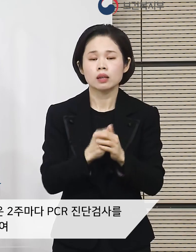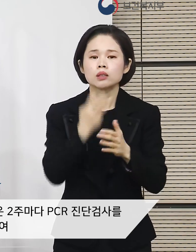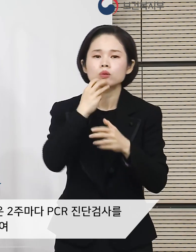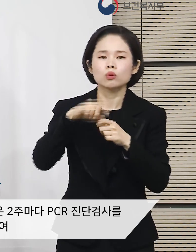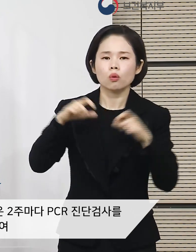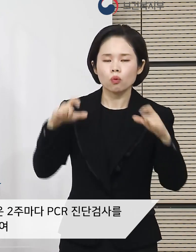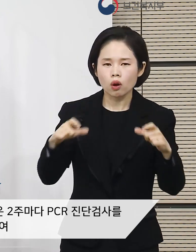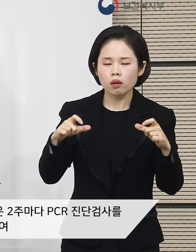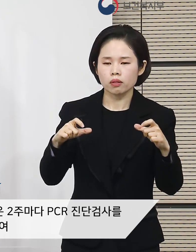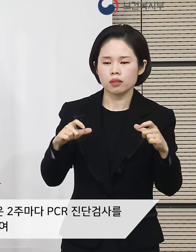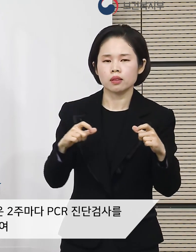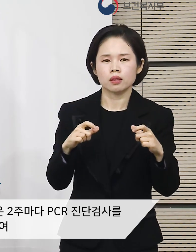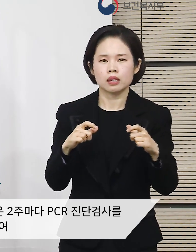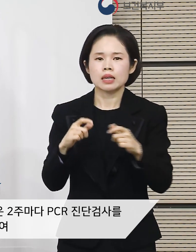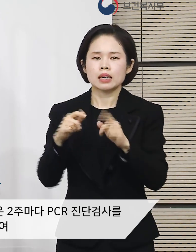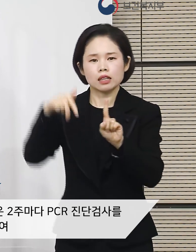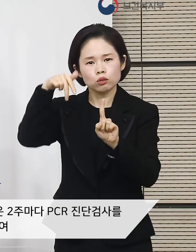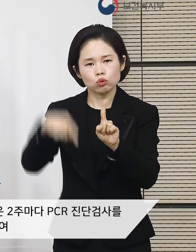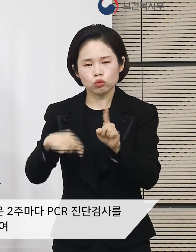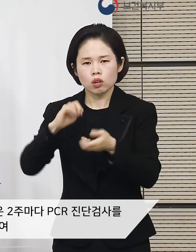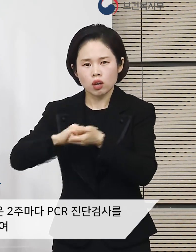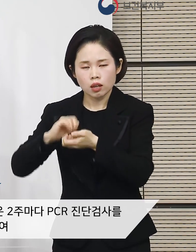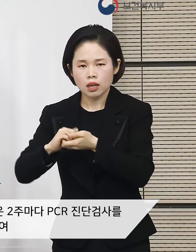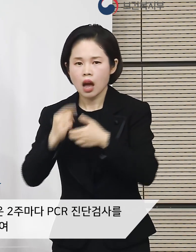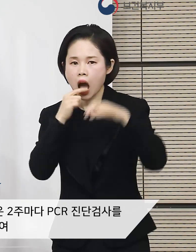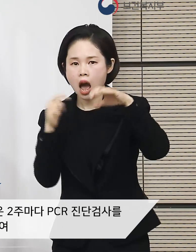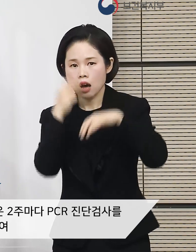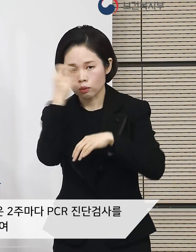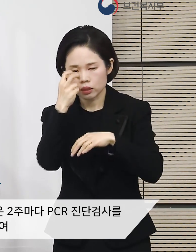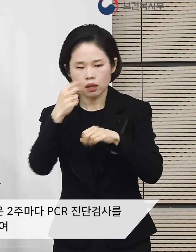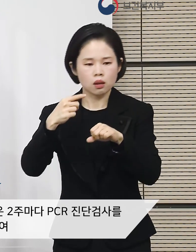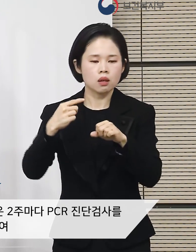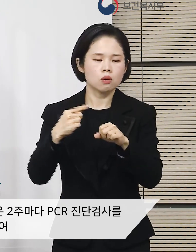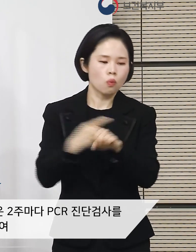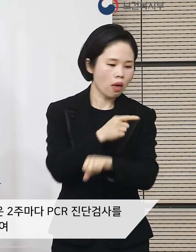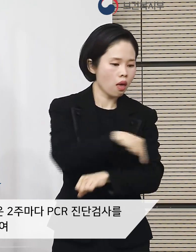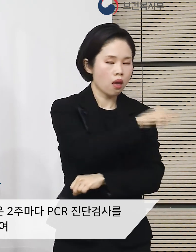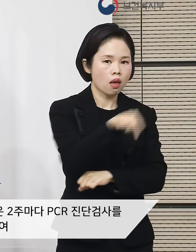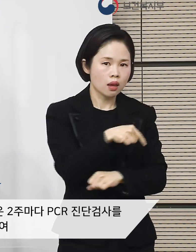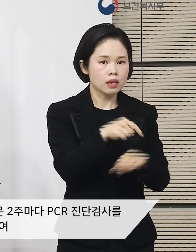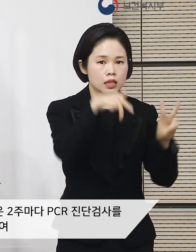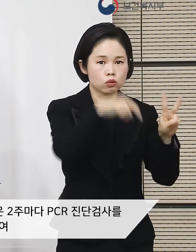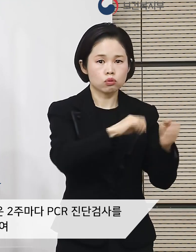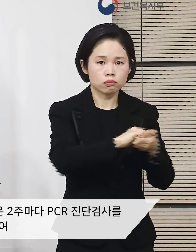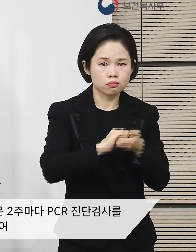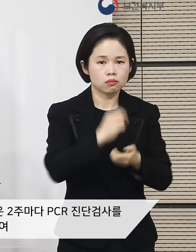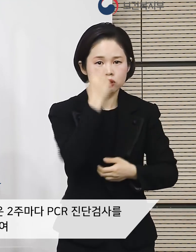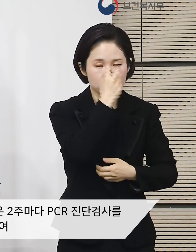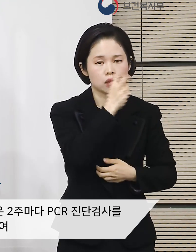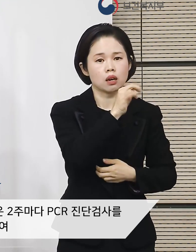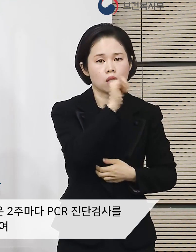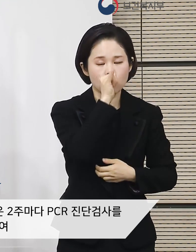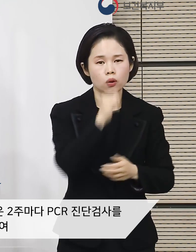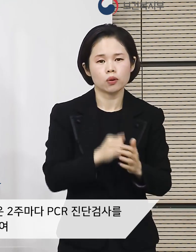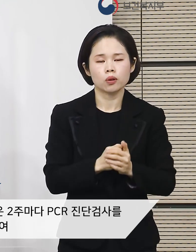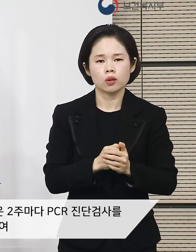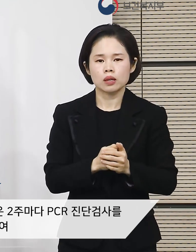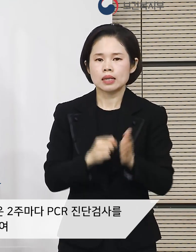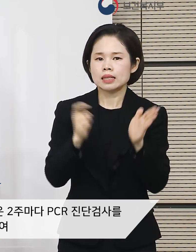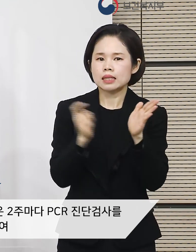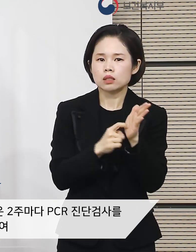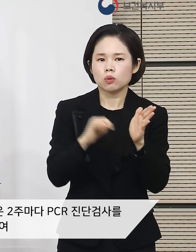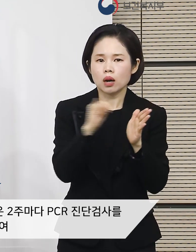종사자 등에 대해서 수도권은 1주마다, 비수도권은 2주마다 PCR 진단검사를 의무화하여